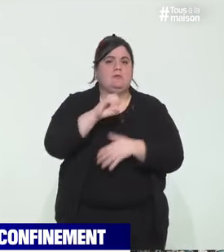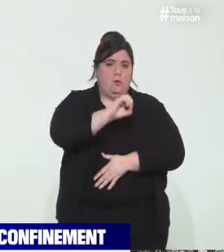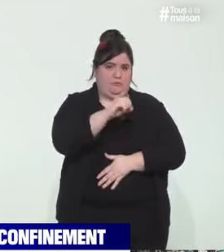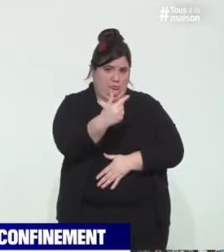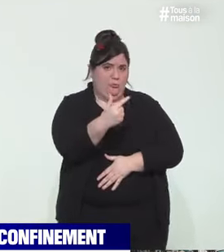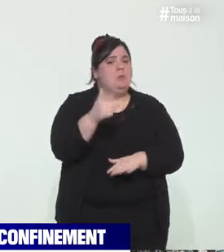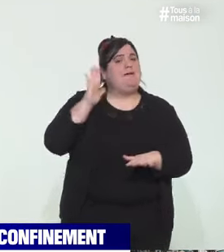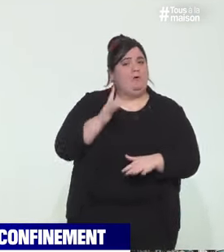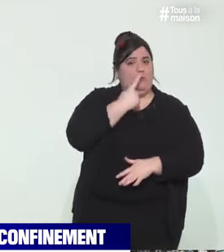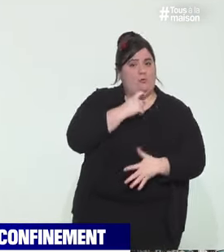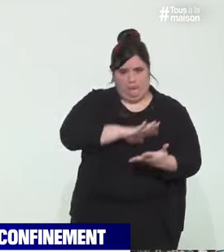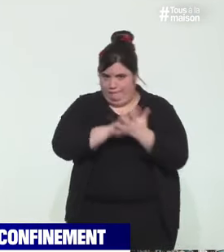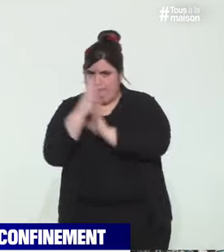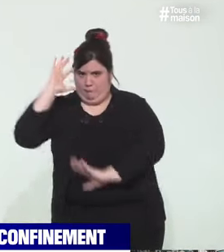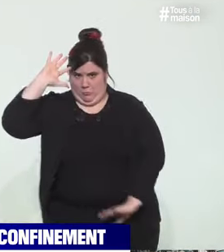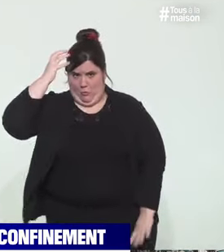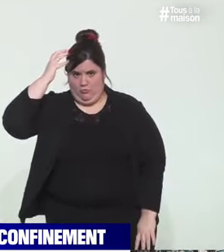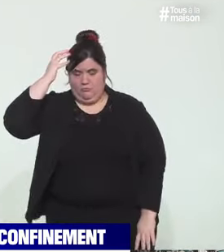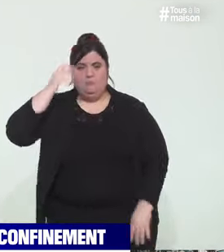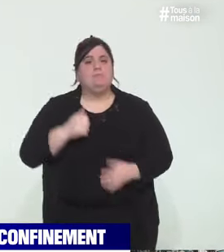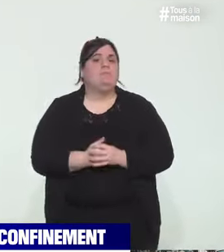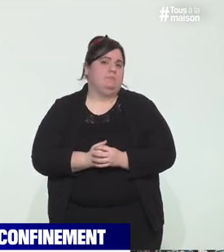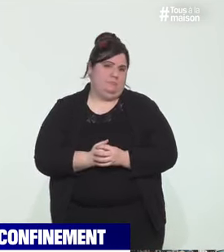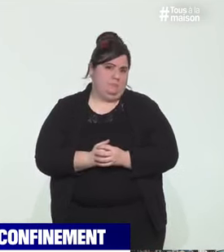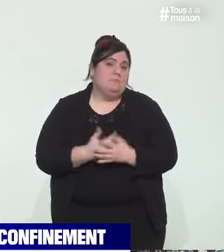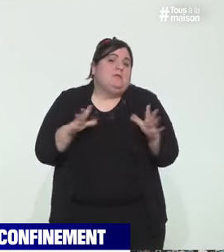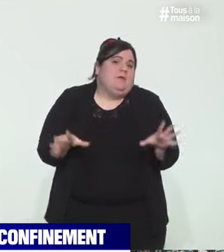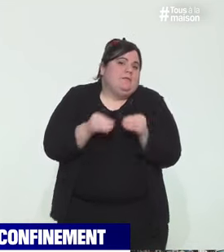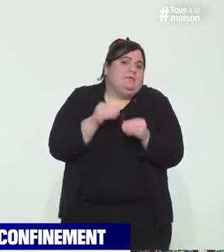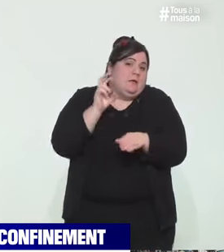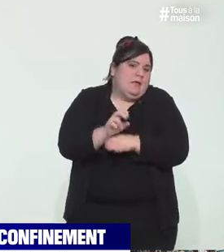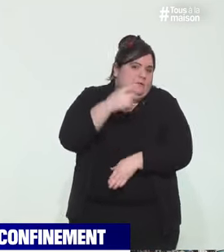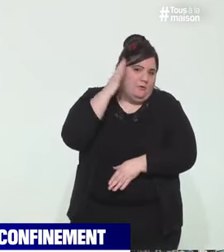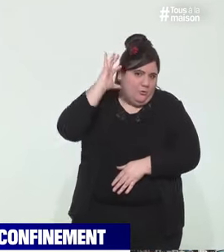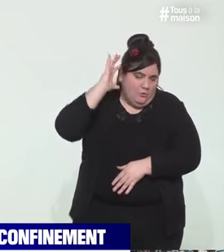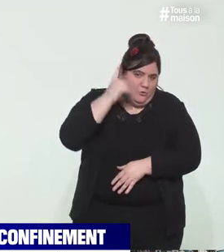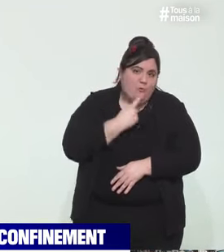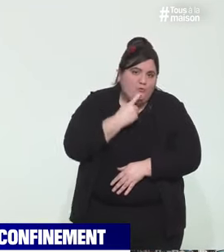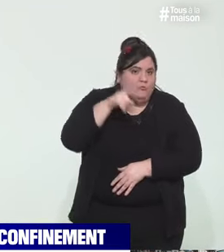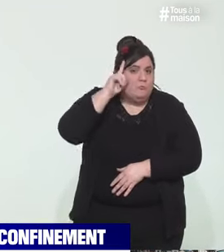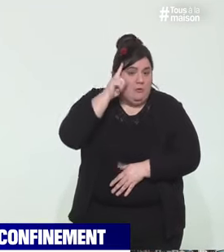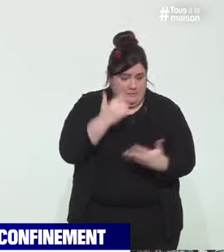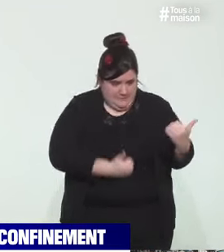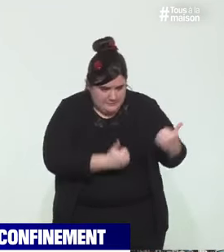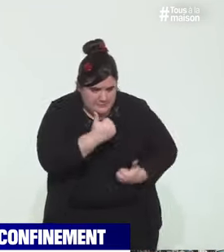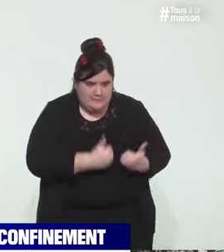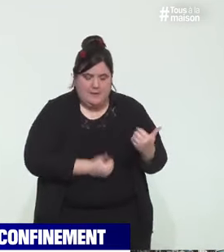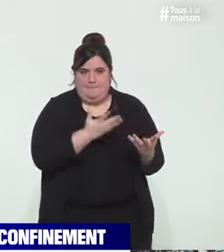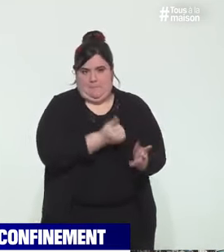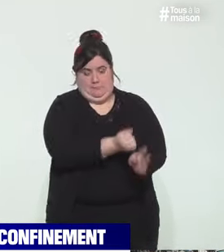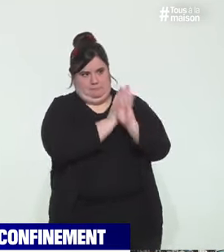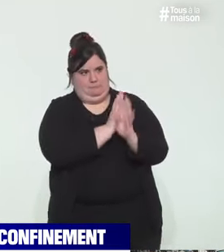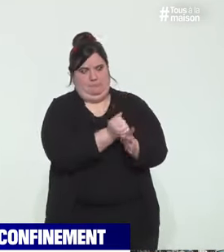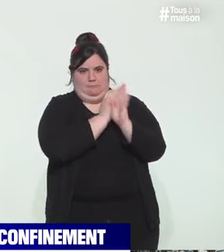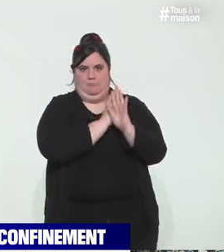à l'orange, avec sur la synthèse un maintien de la couleur rouge, puisque le système hospitalier de ce département est en forte